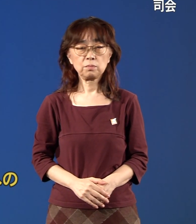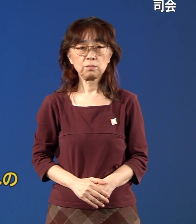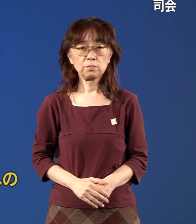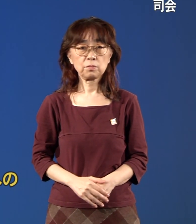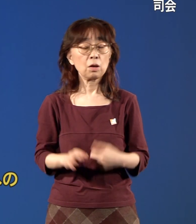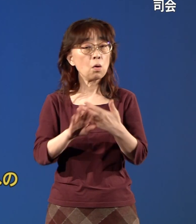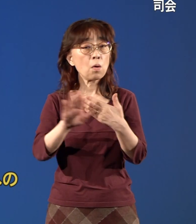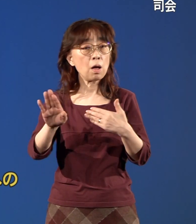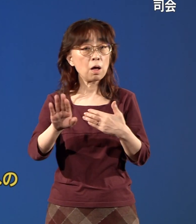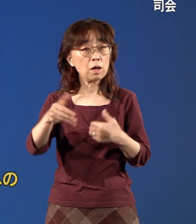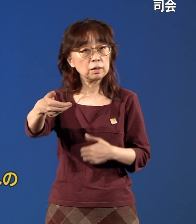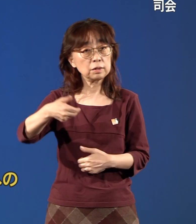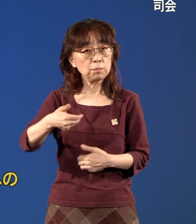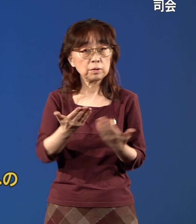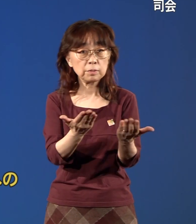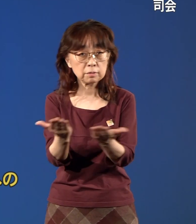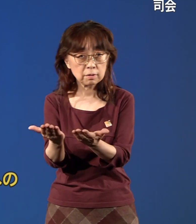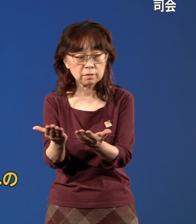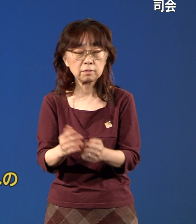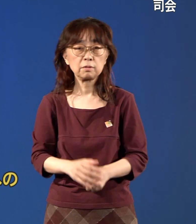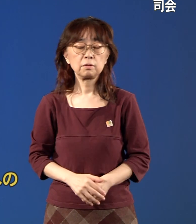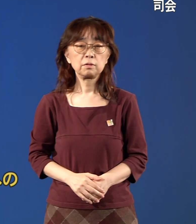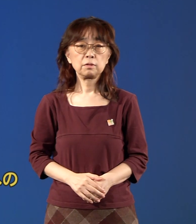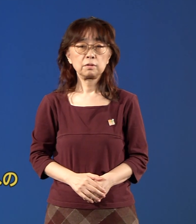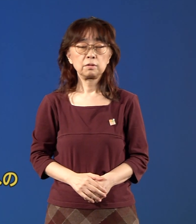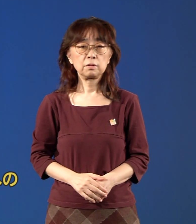他にございますでしょうか。